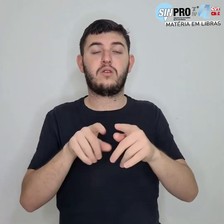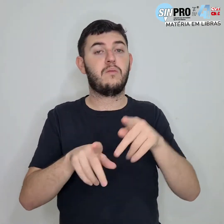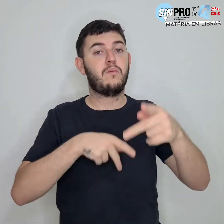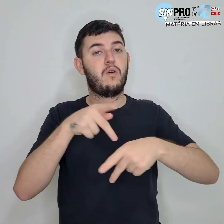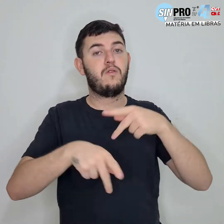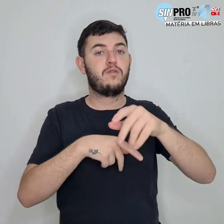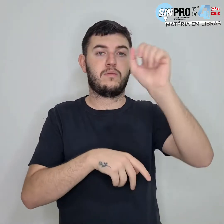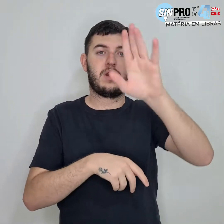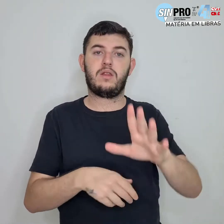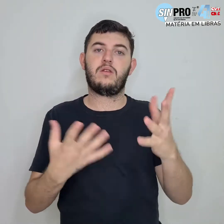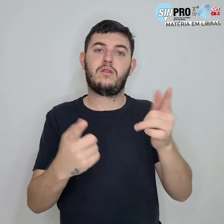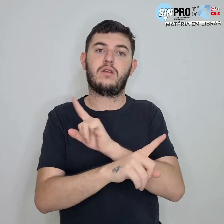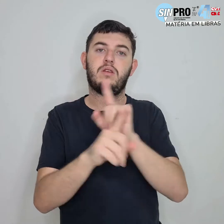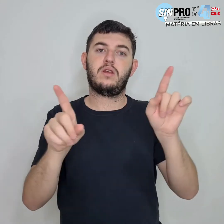Nacional Constituinte de